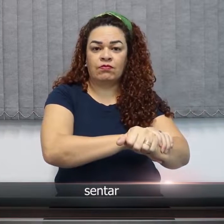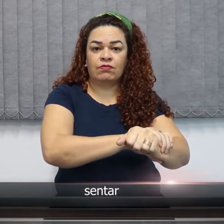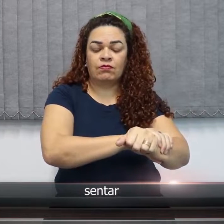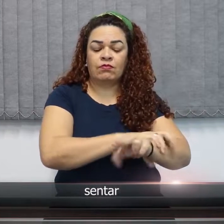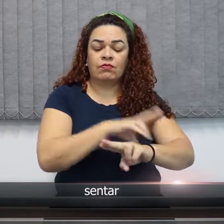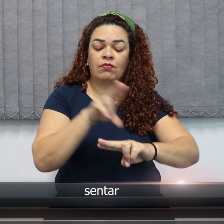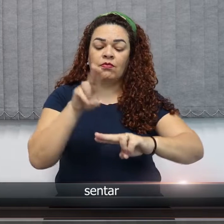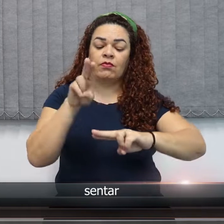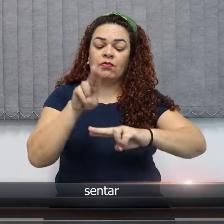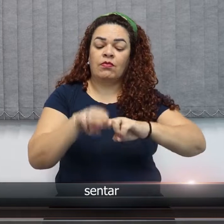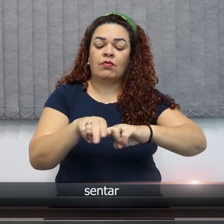sentar,